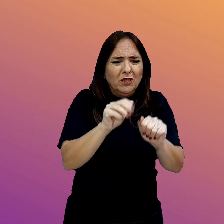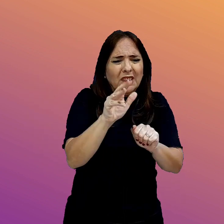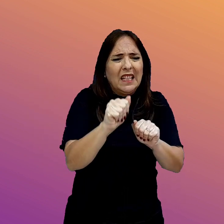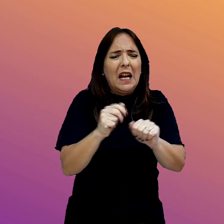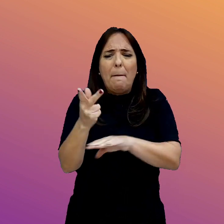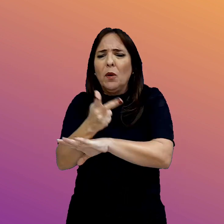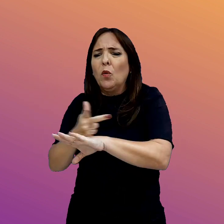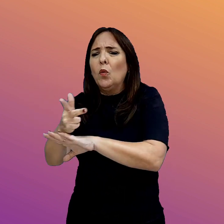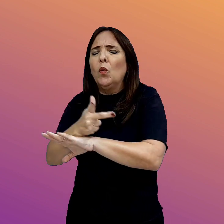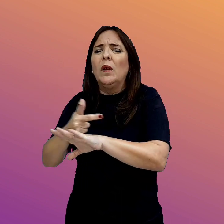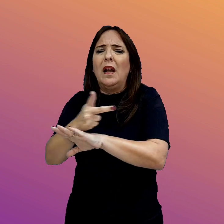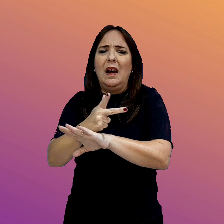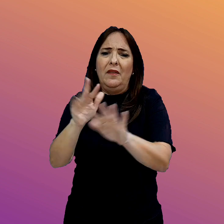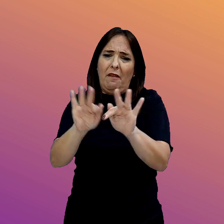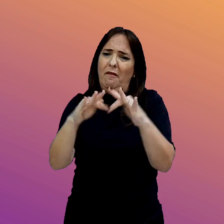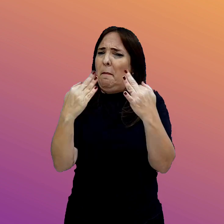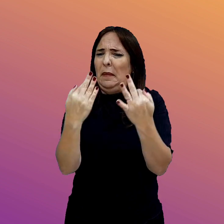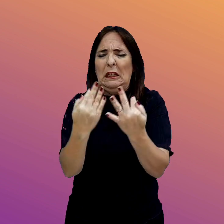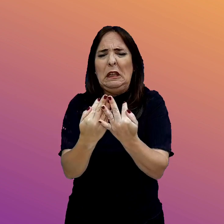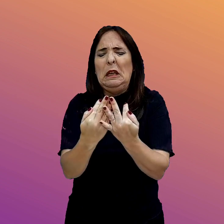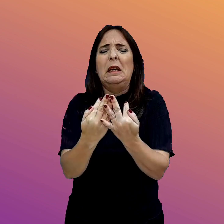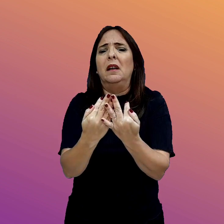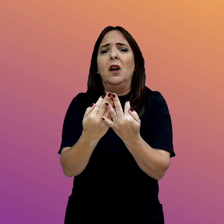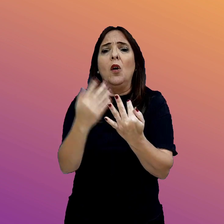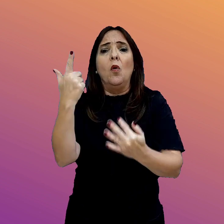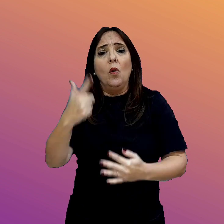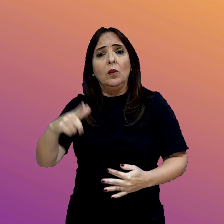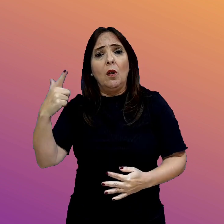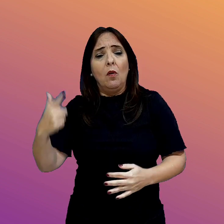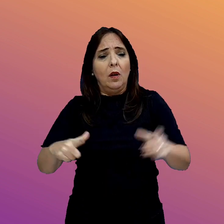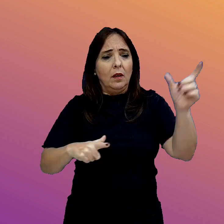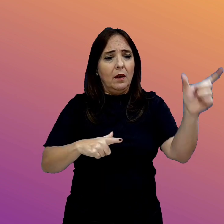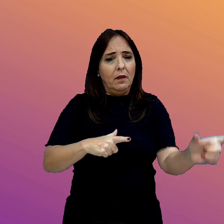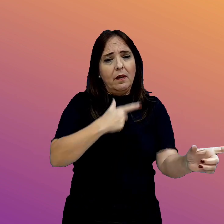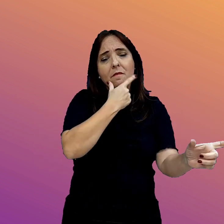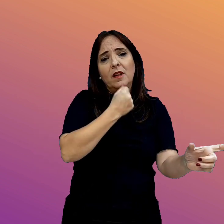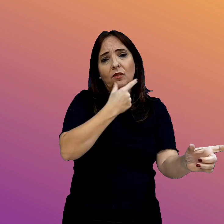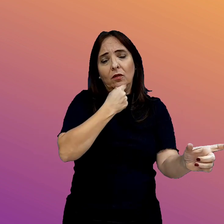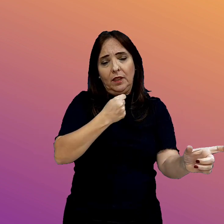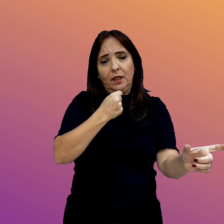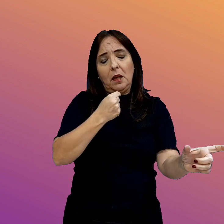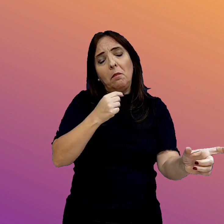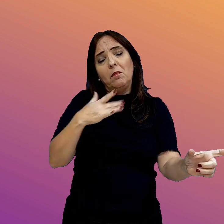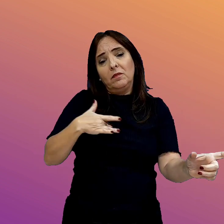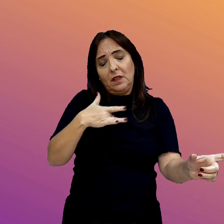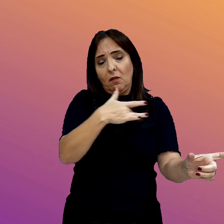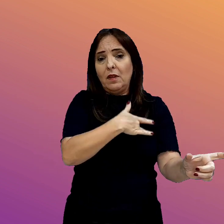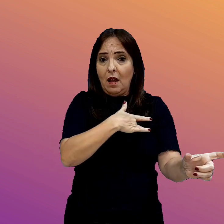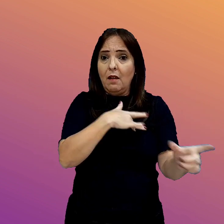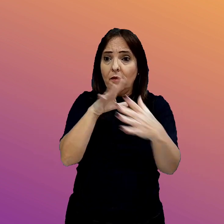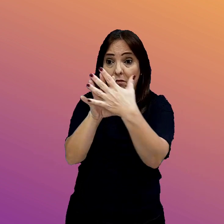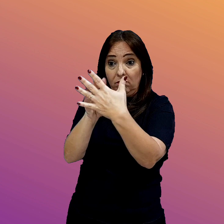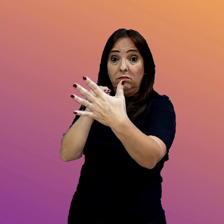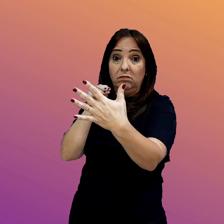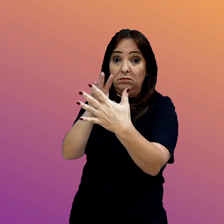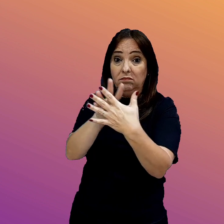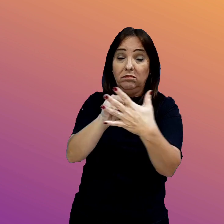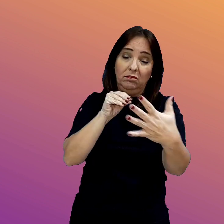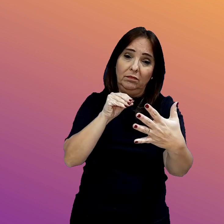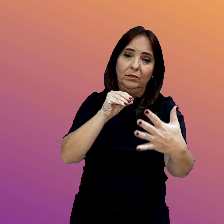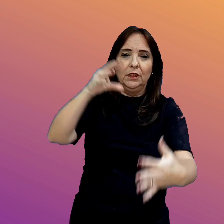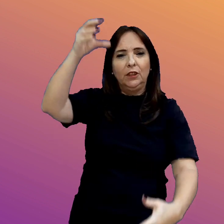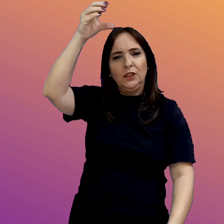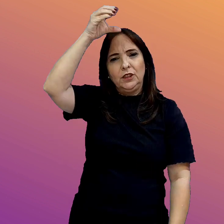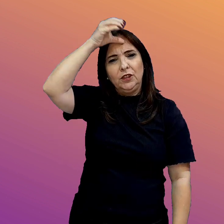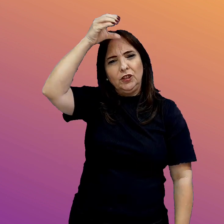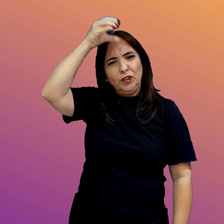saudável masculina, que seja um tio, um irmão, um avô, uma pessoa saudável, mas é importante uma criança ter uma